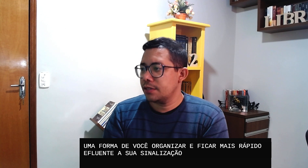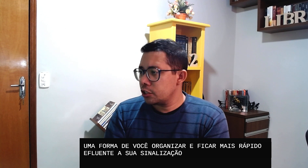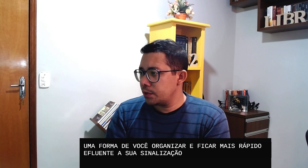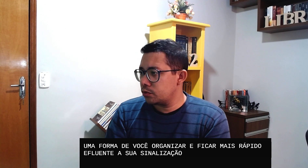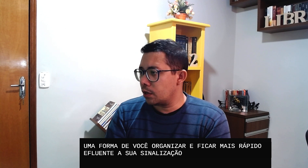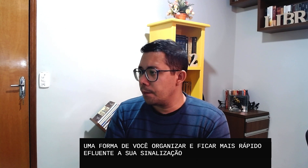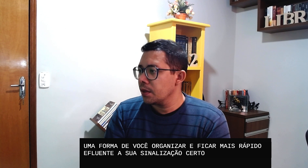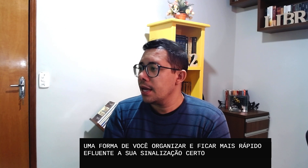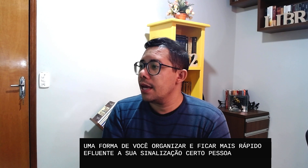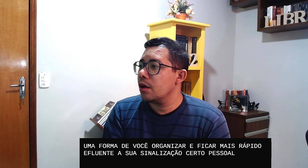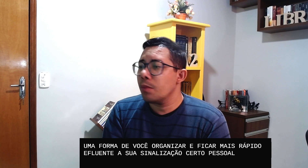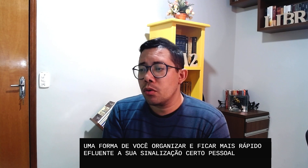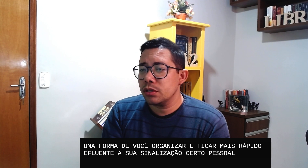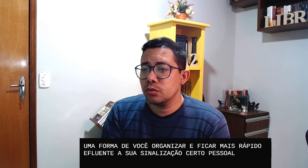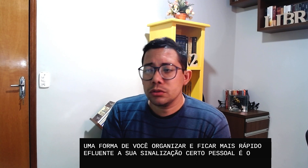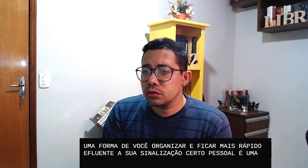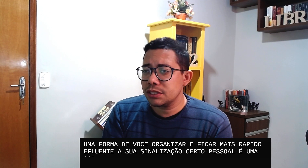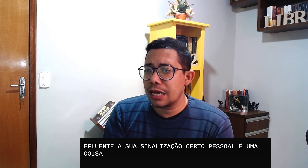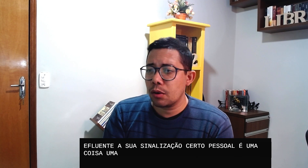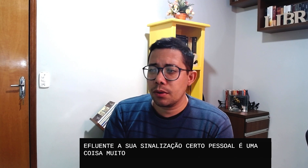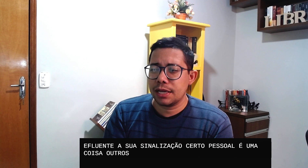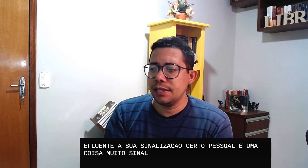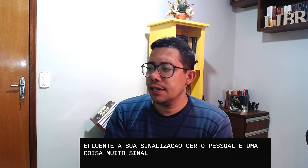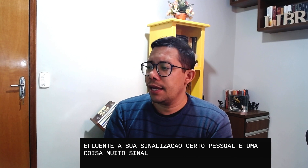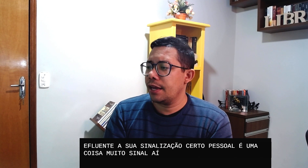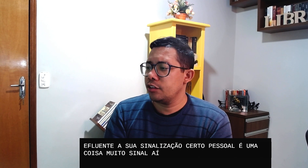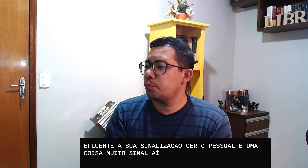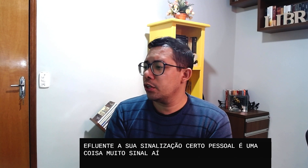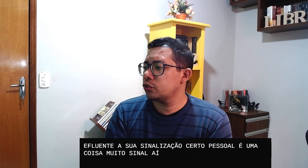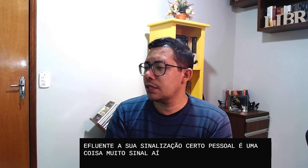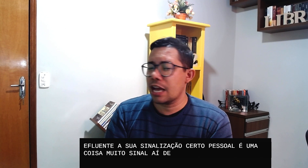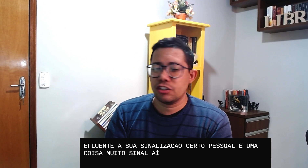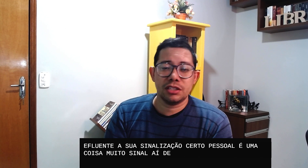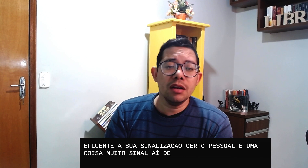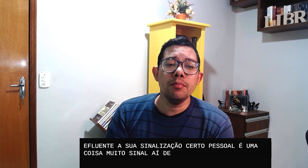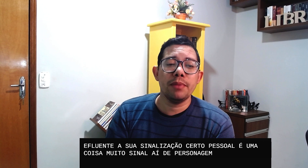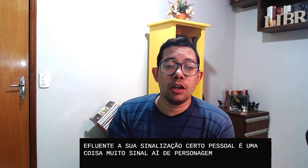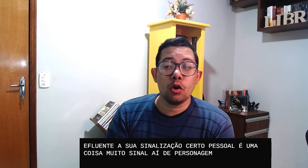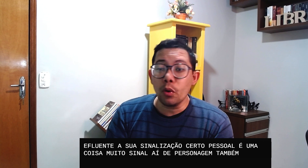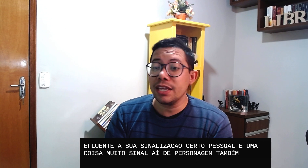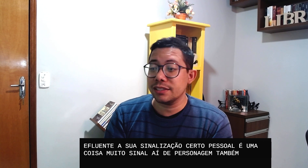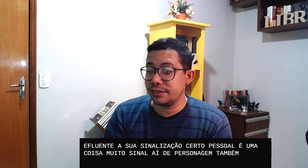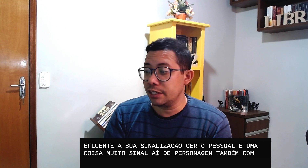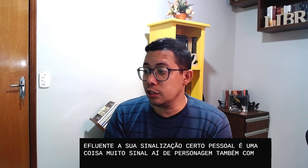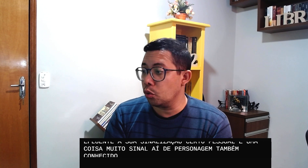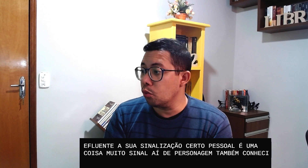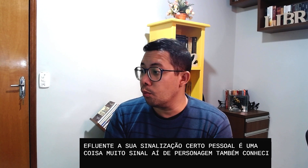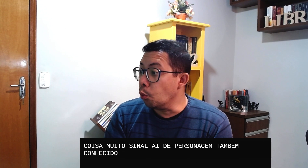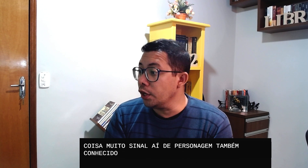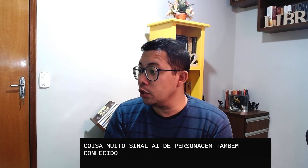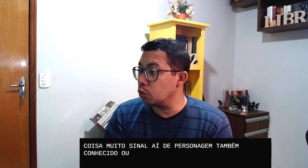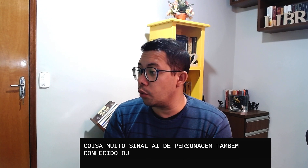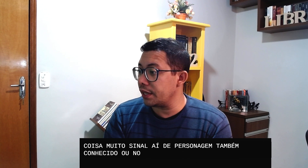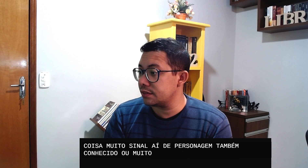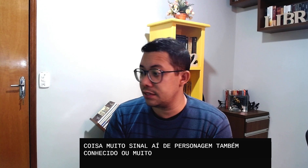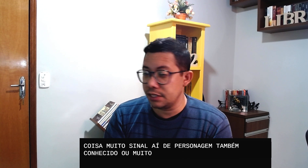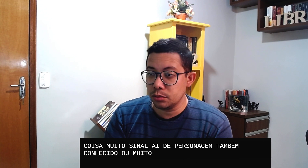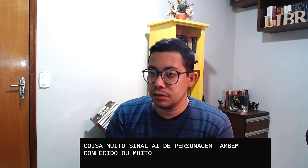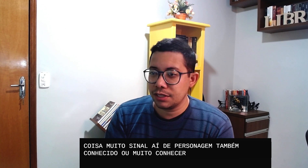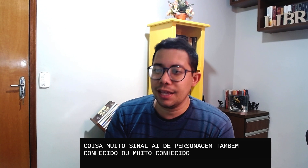Certo, pessoal? Uma coisa, um outro sinal aí de personagem também conhecido, ou muito conhecido, né,